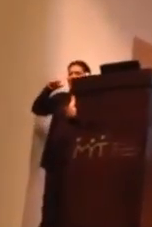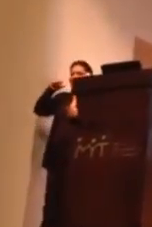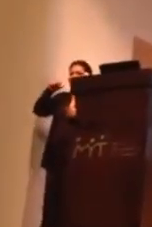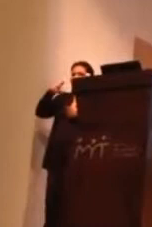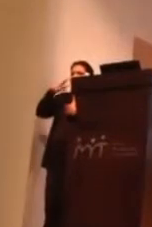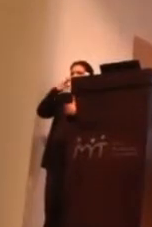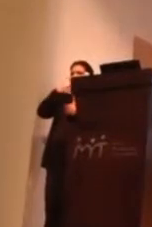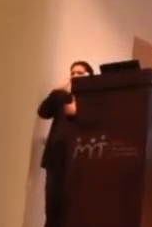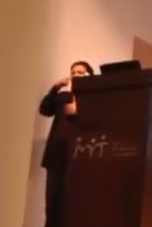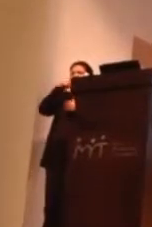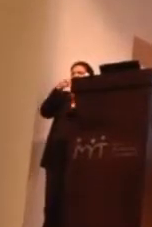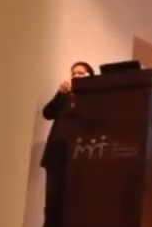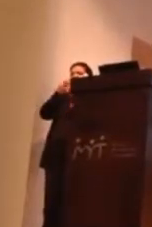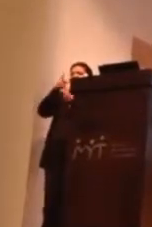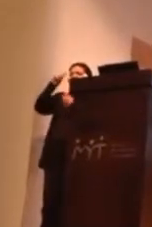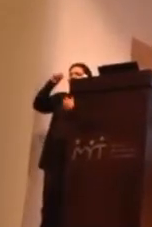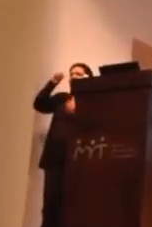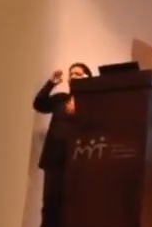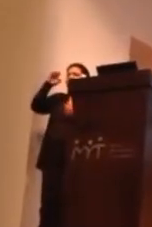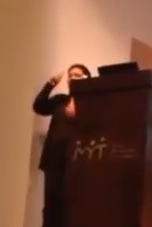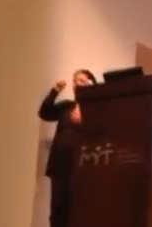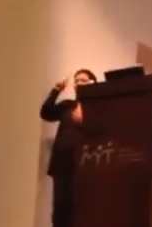Que es la teta y no es el buzo.